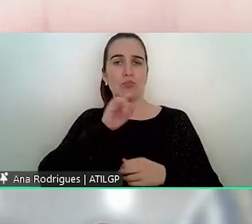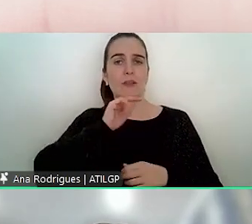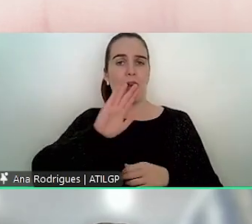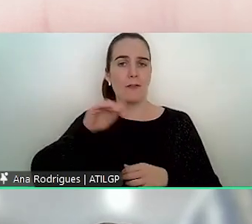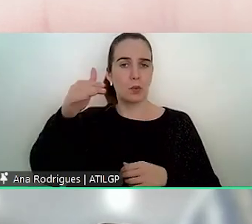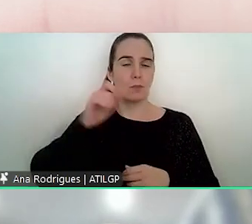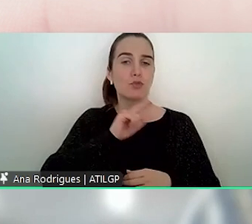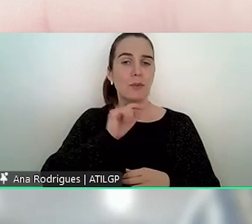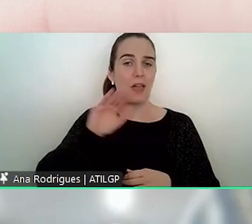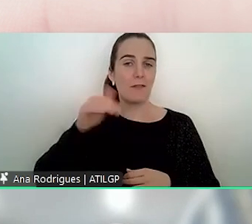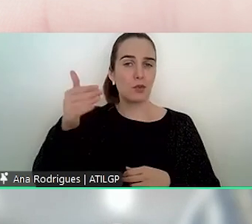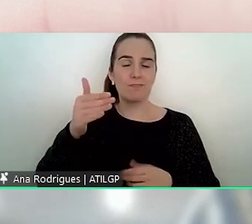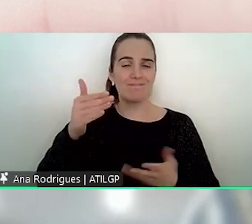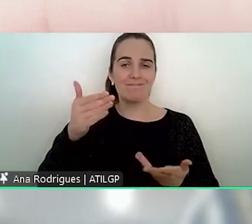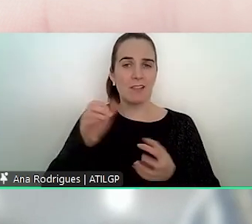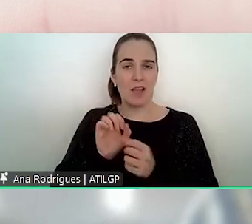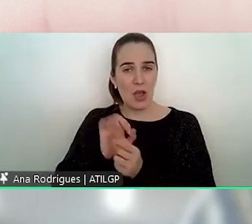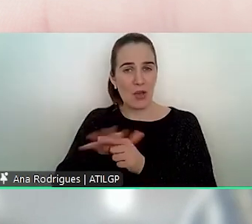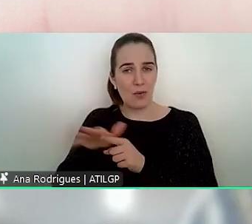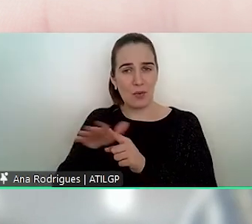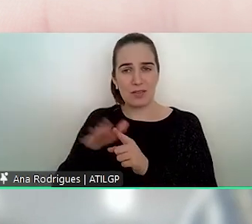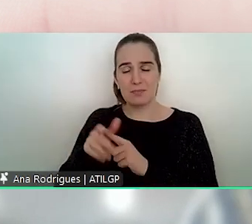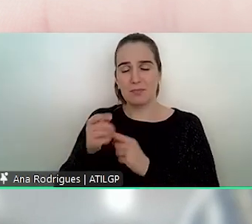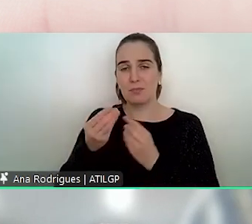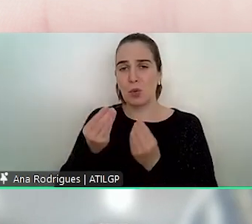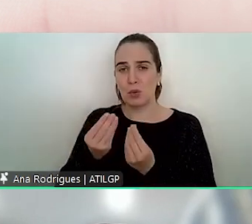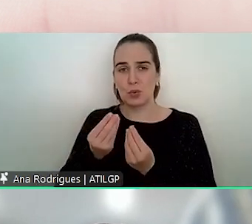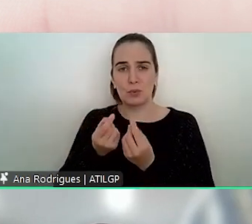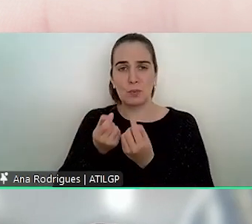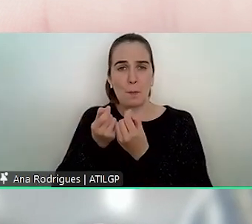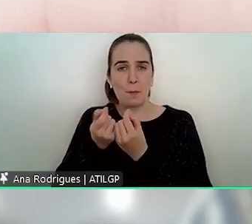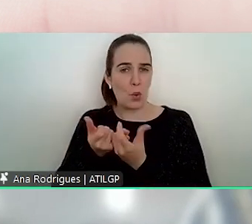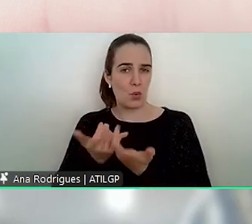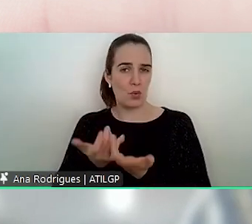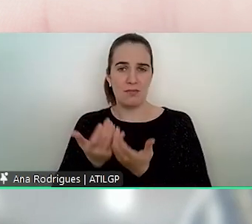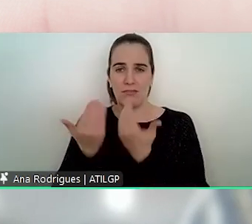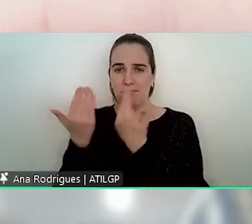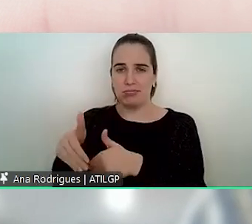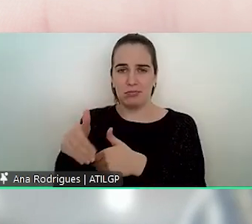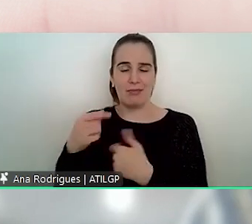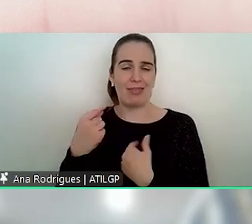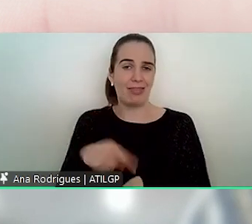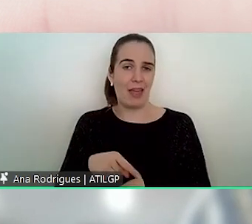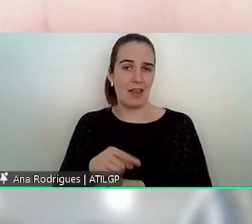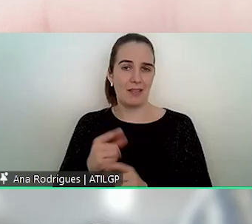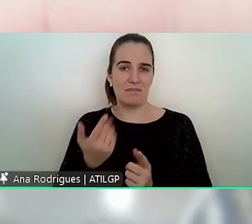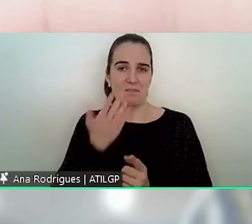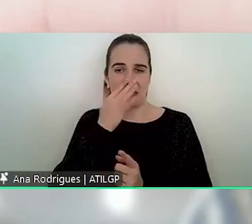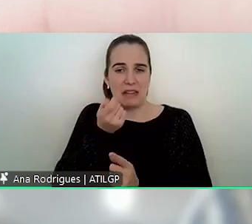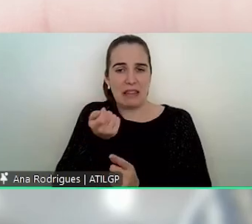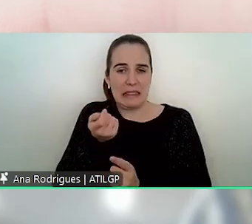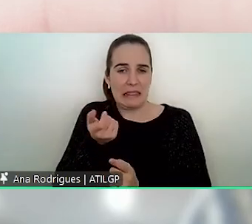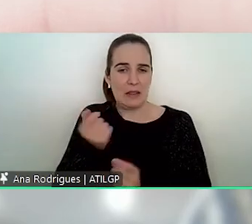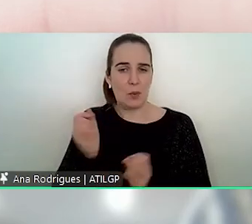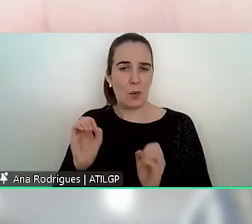destas iniciativas, o contributo é pensado como muito limitado, marginal